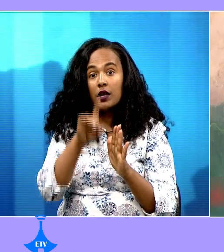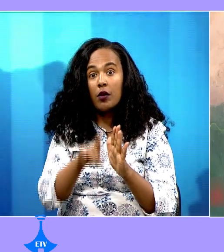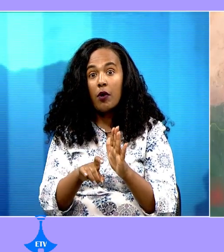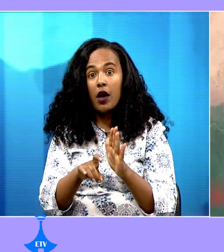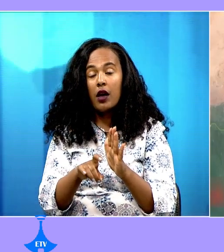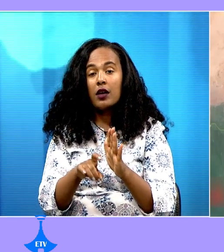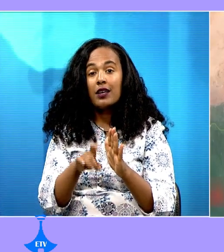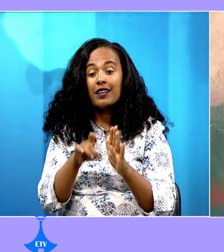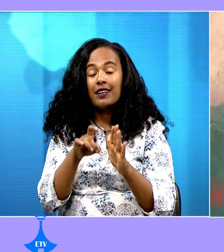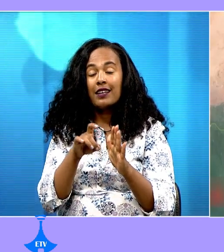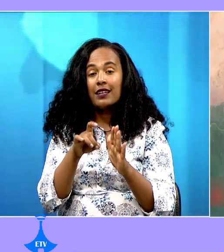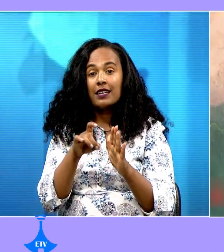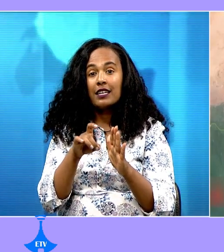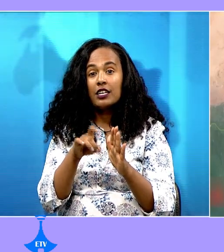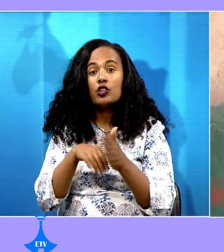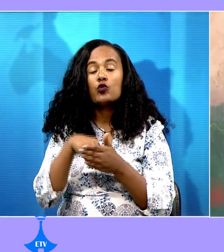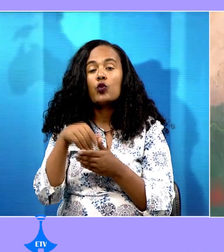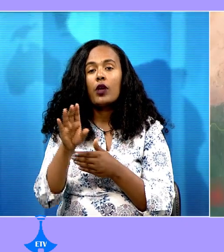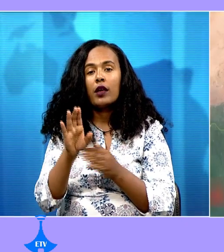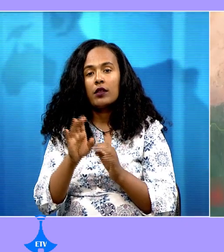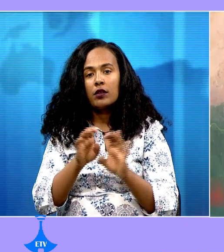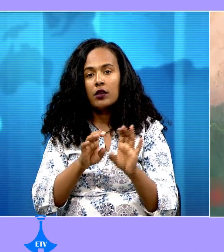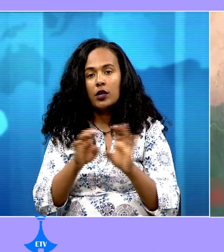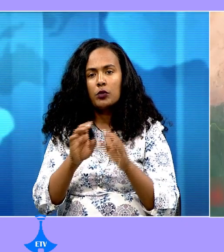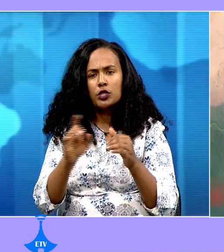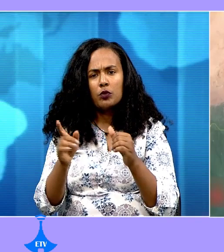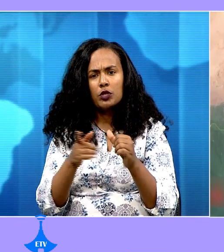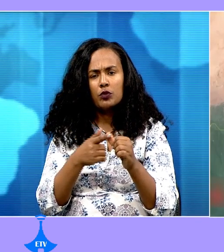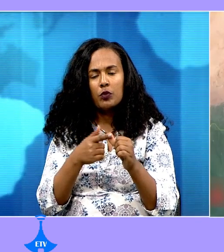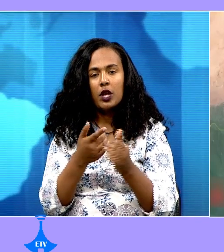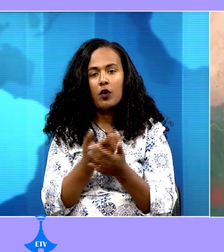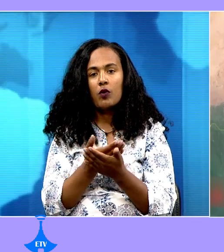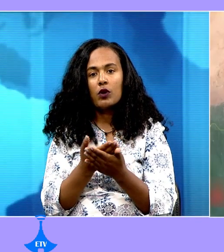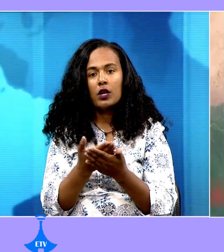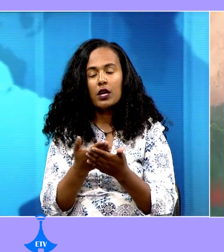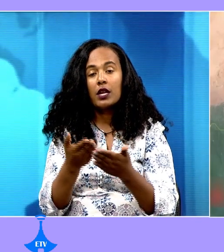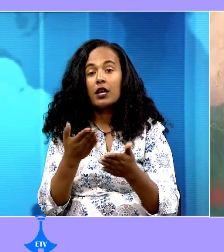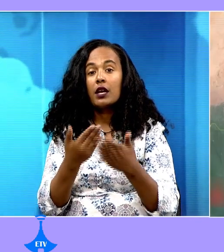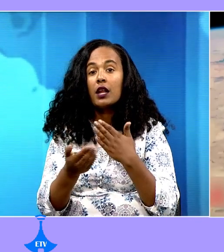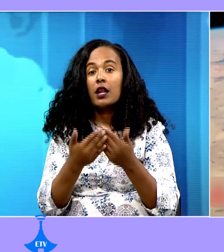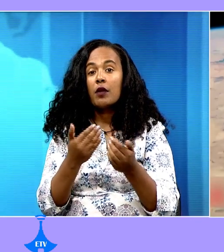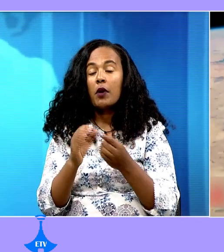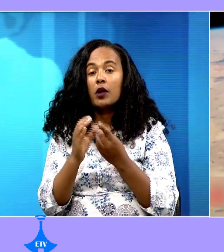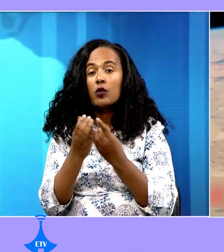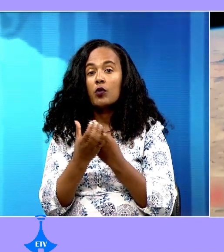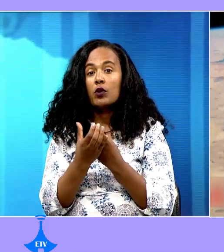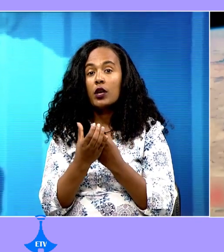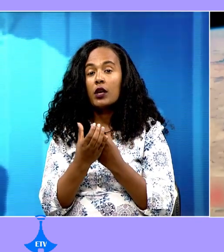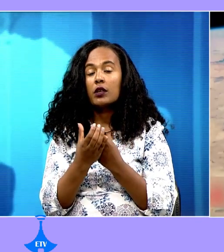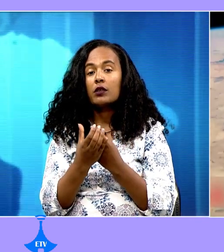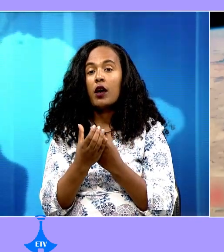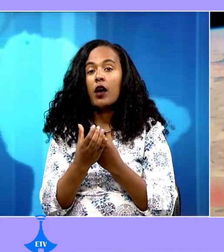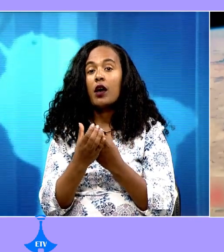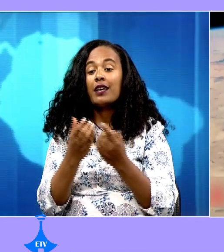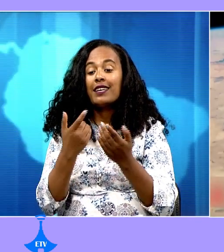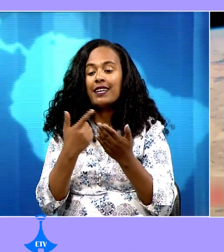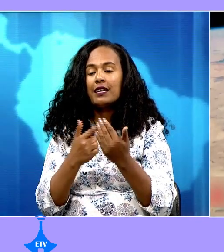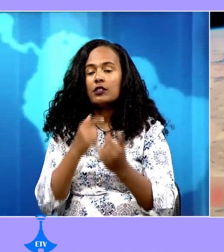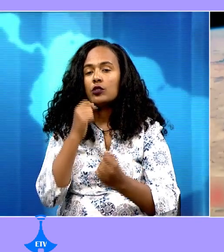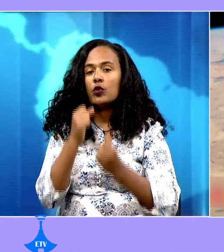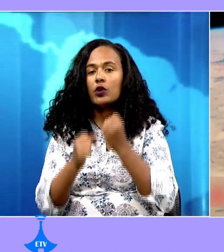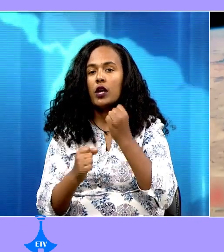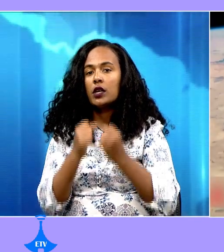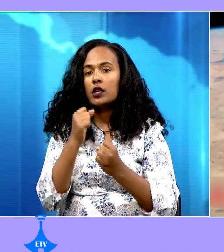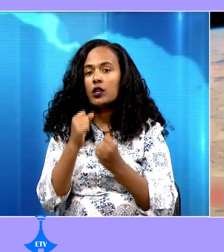ውሃ እንድትወጣ ያተደረገችው ለምንድን ነው ከተባለ ቀለል ባለመልኩ የኮምፒቴቲቭዋን